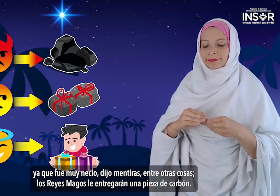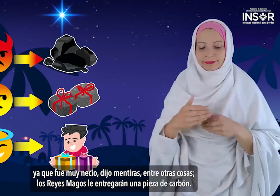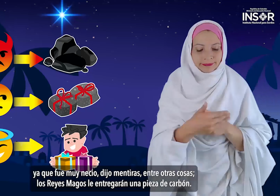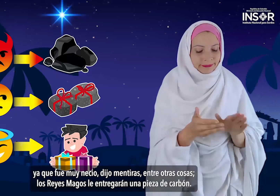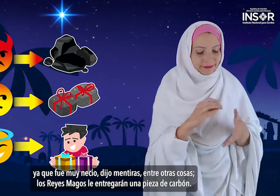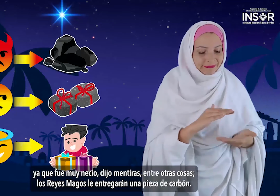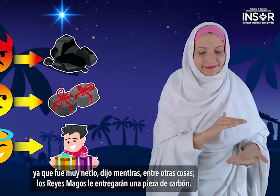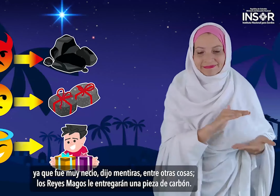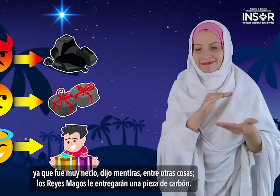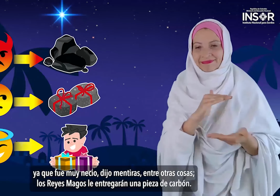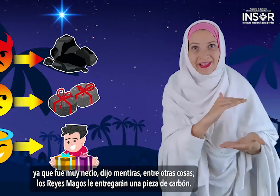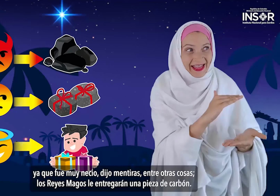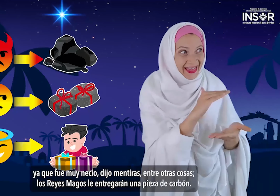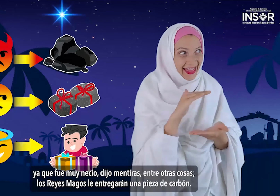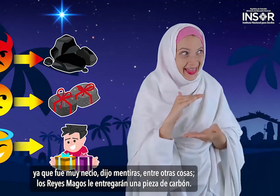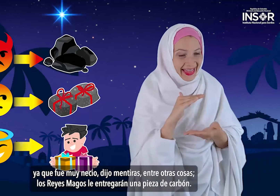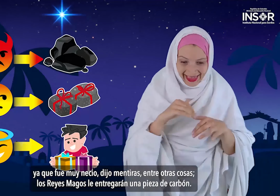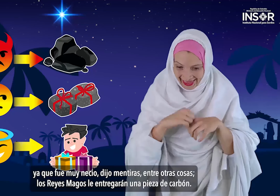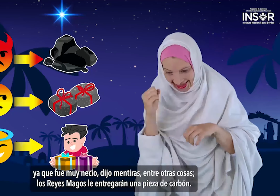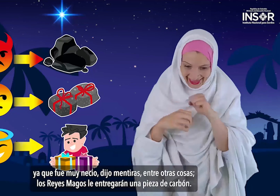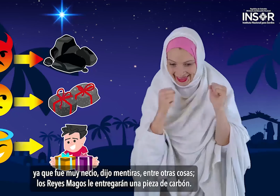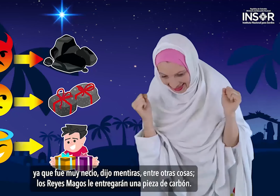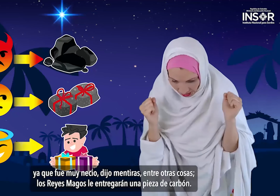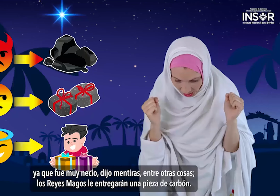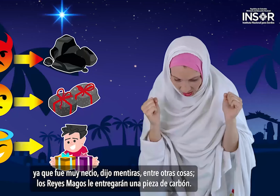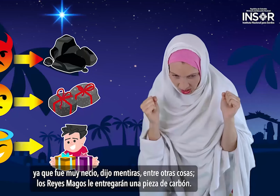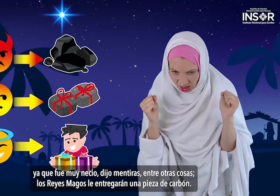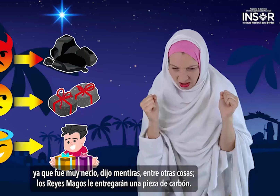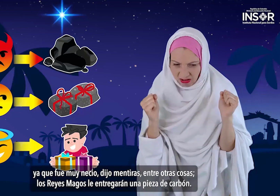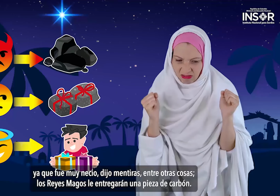magos le entregarán una pieza de carbón.